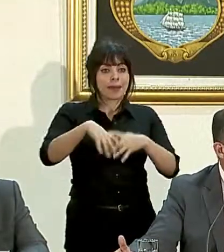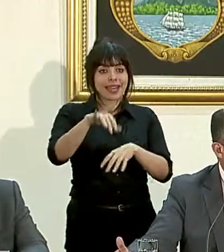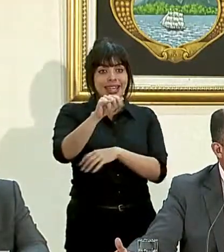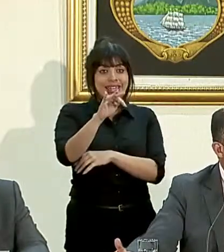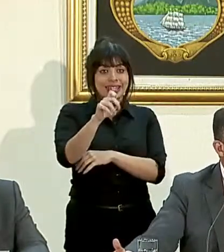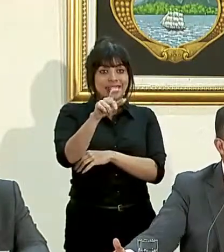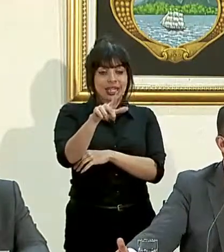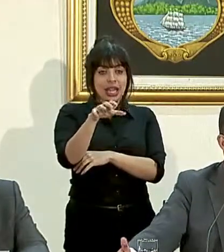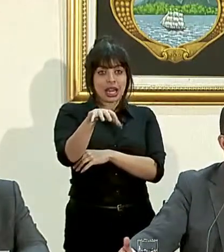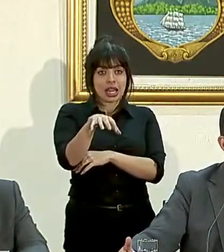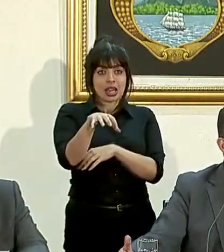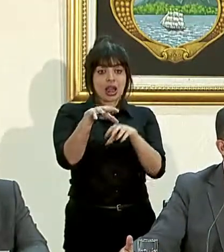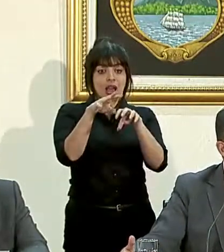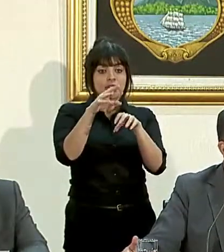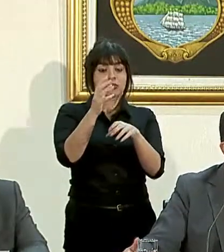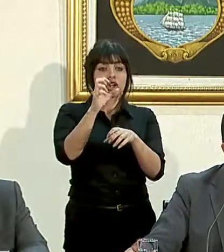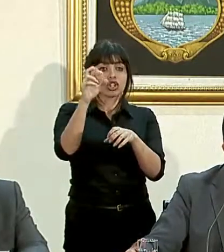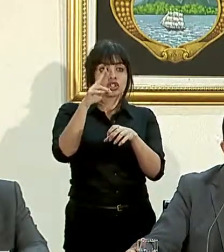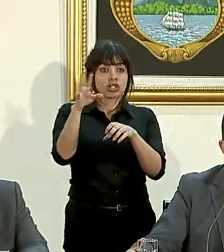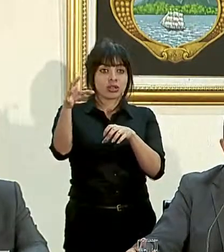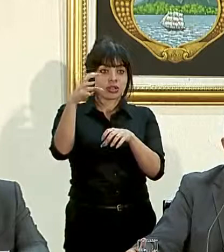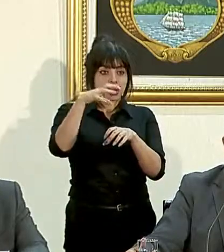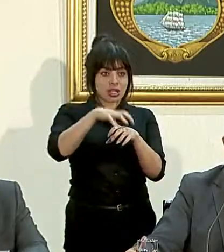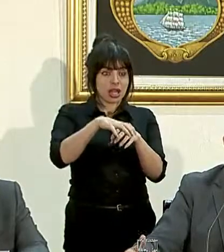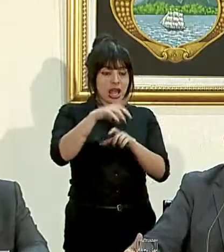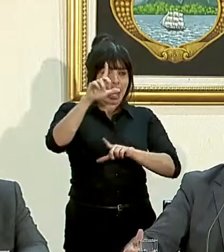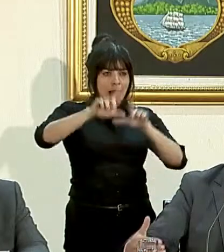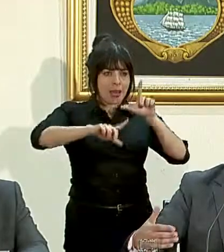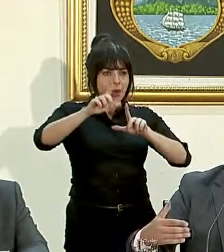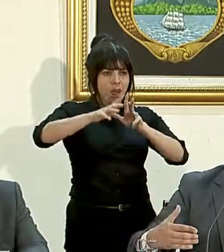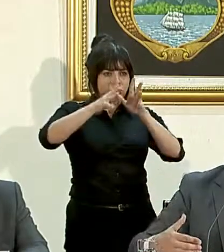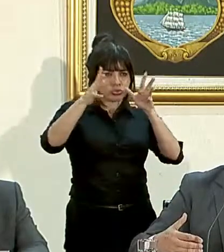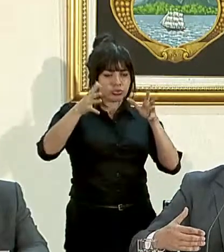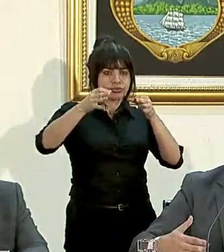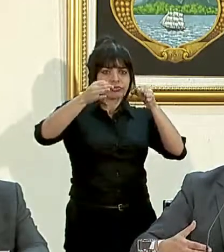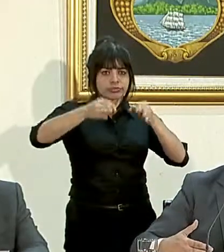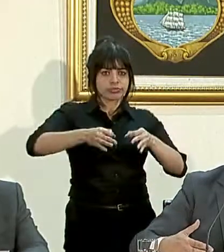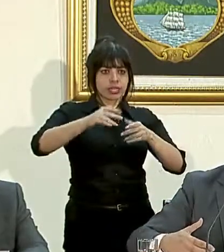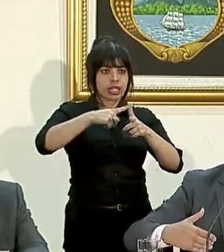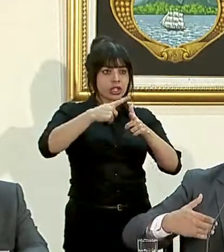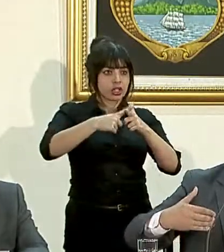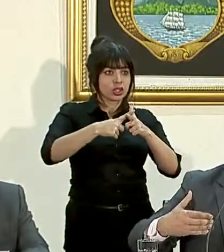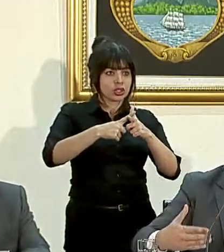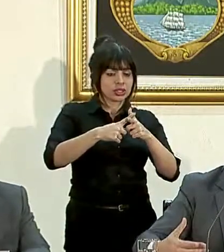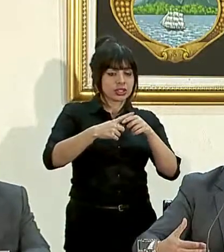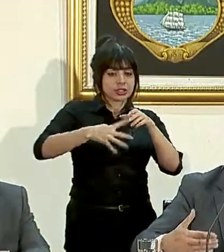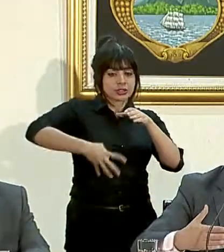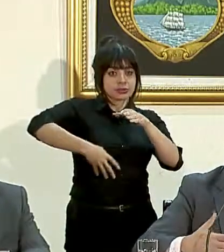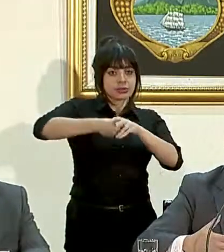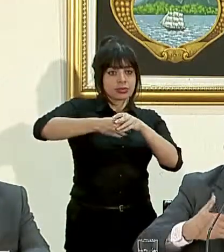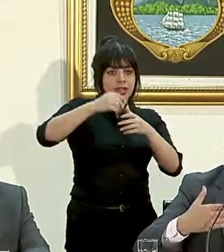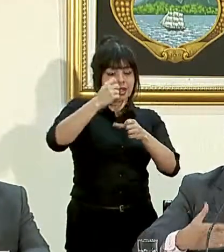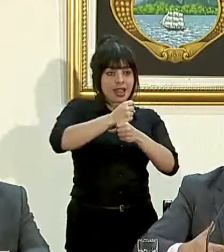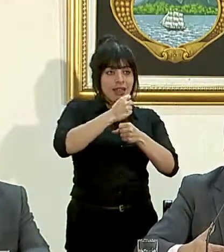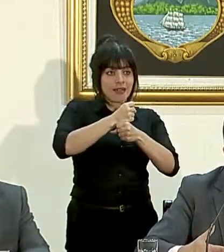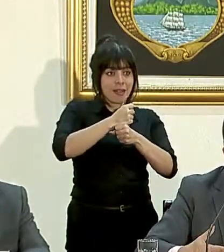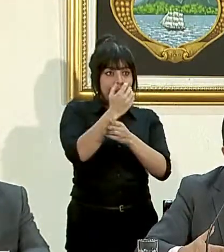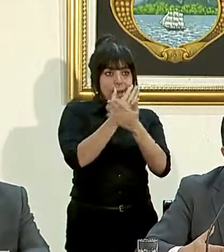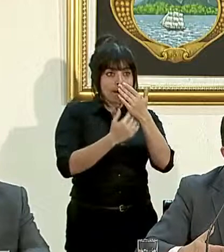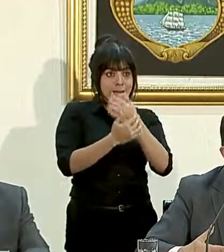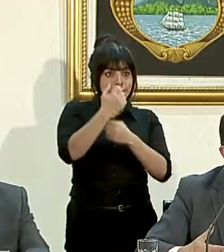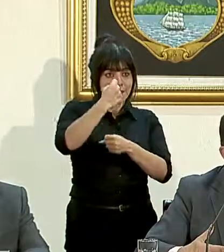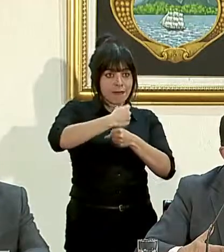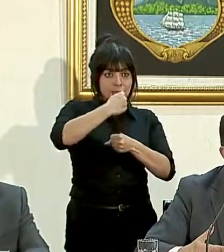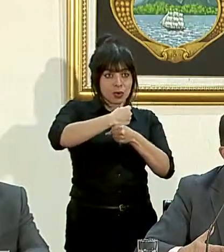Intel haya trasladado a Costa Rica su mega laboratorio y haya decidido entonces complementar el trabajo de